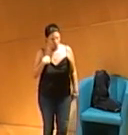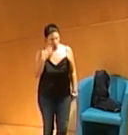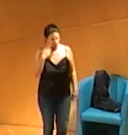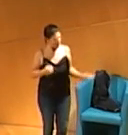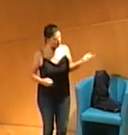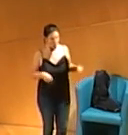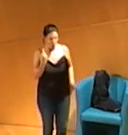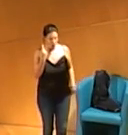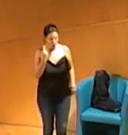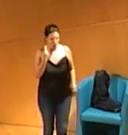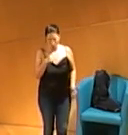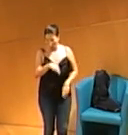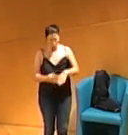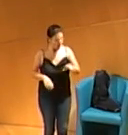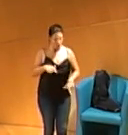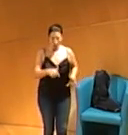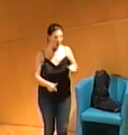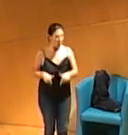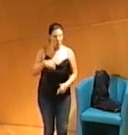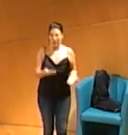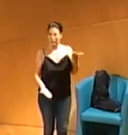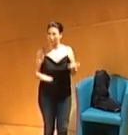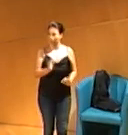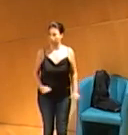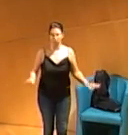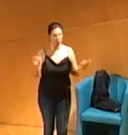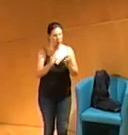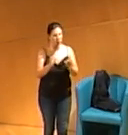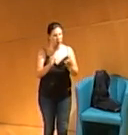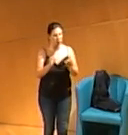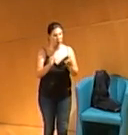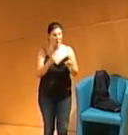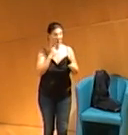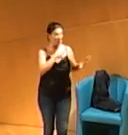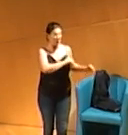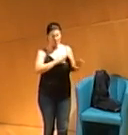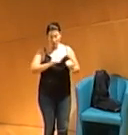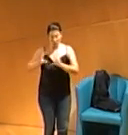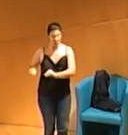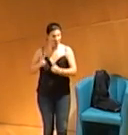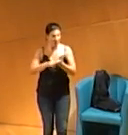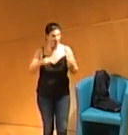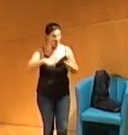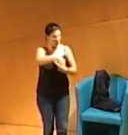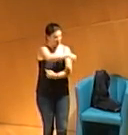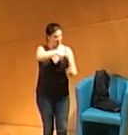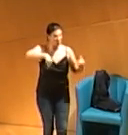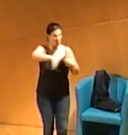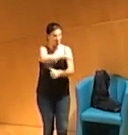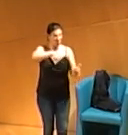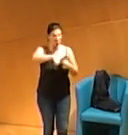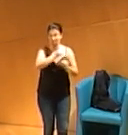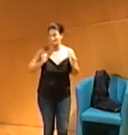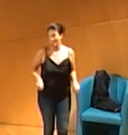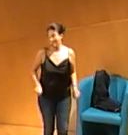seule, je me casse la figure. Donc ce chemin d'équilibriste, finalement, il va pour tout le monde. On a besoin de tout le monde,